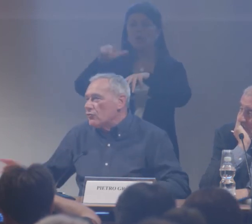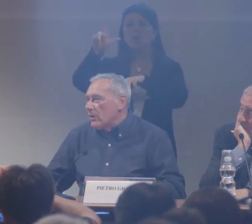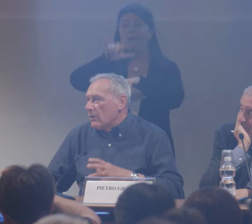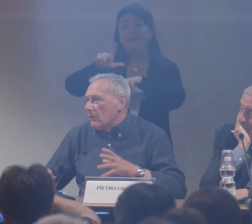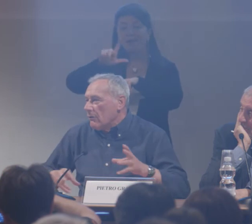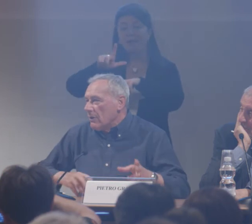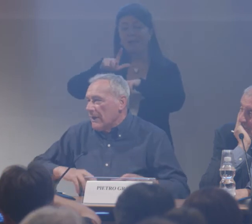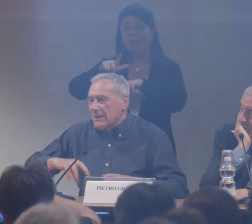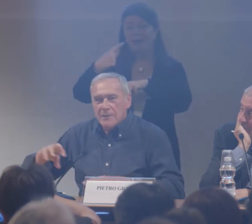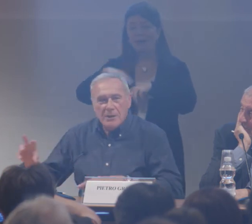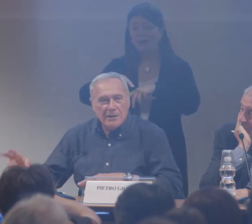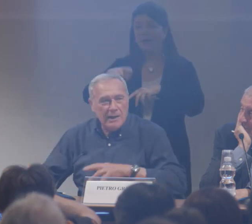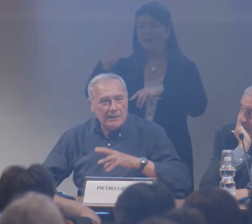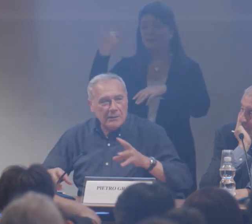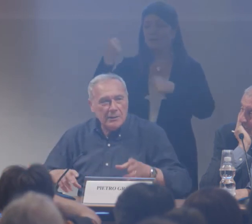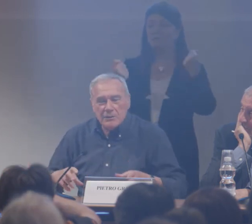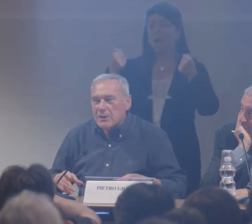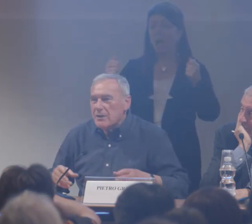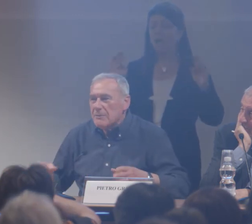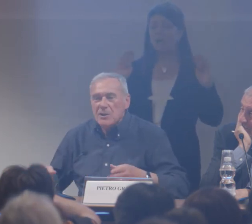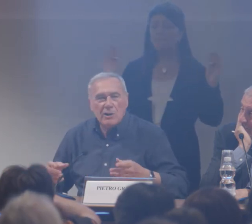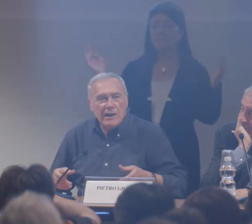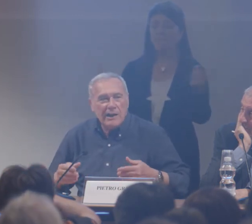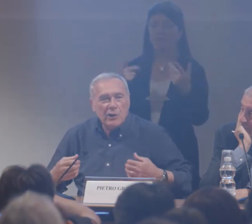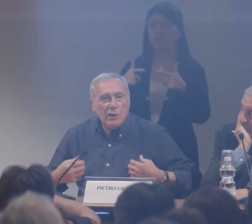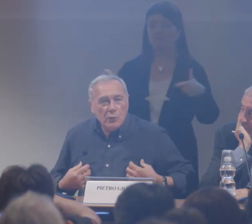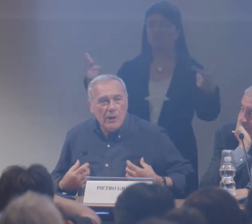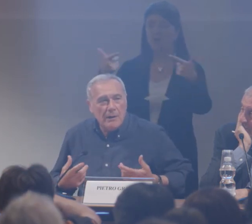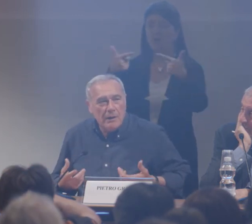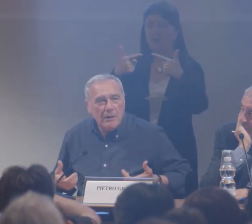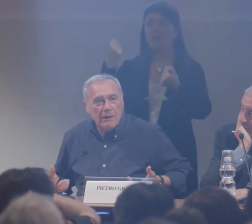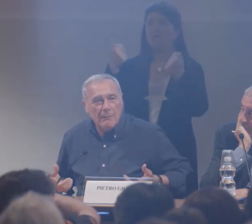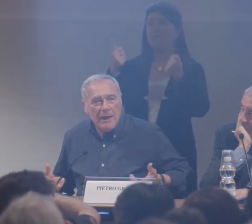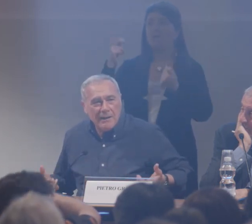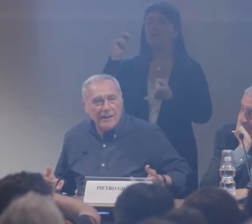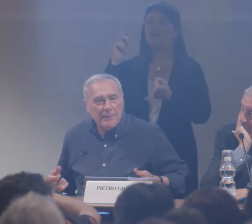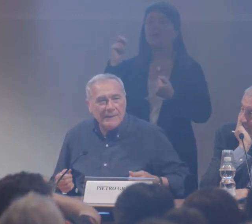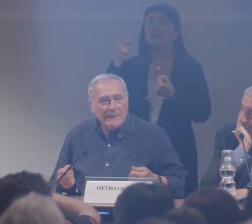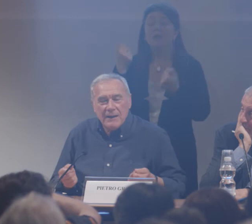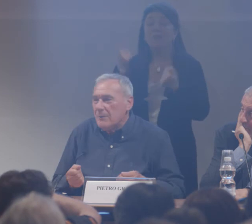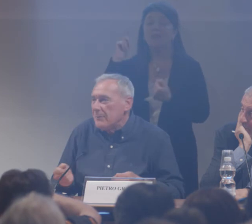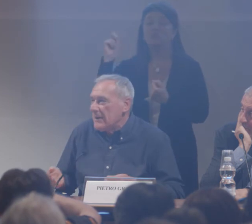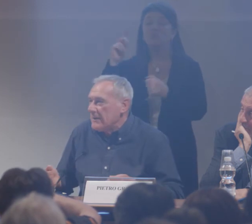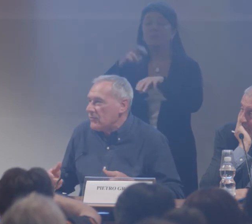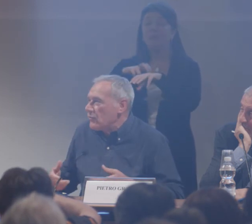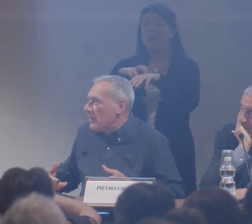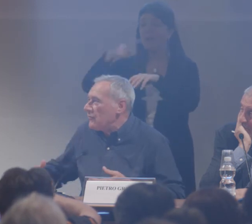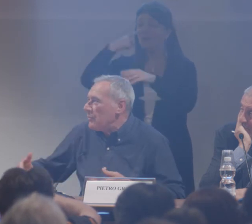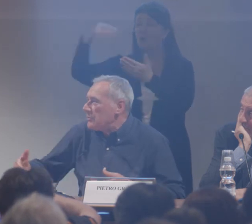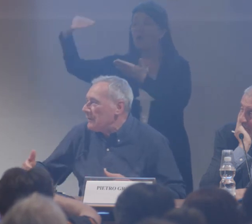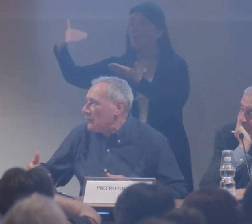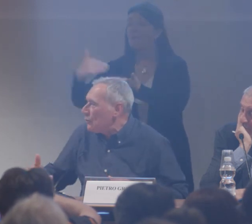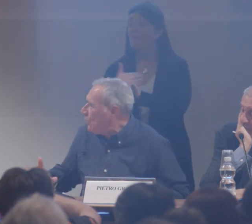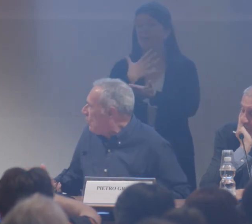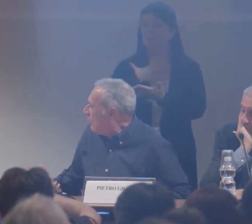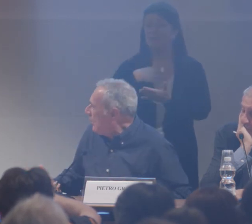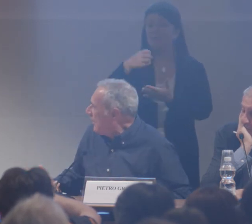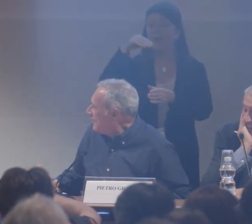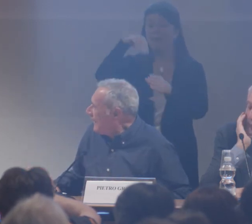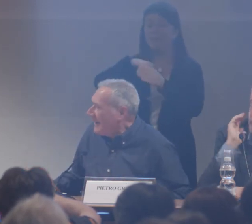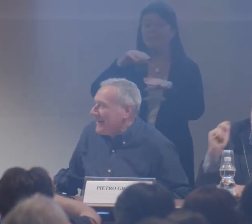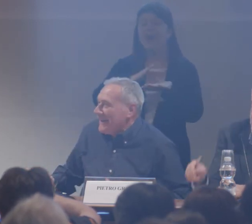Allora non c'erano le macchine blindate, era il medico legale che con la sua macchina passava a prenderci e ci portava sul